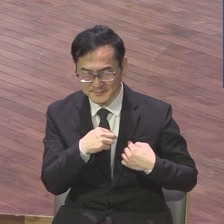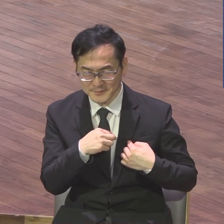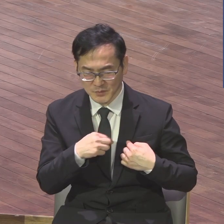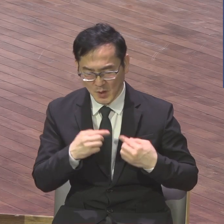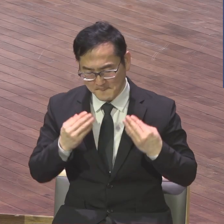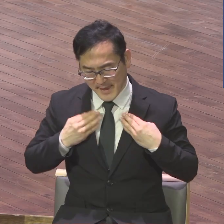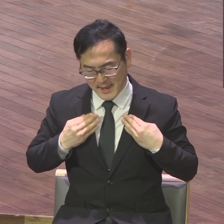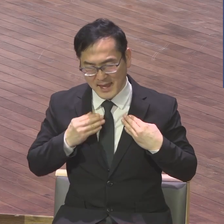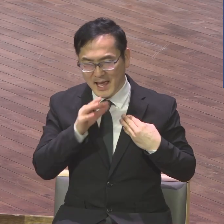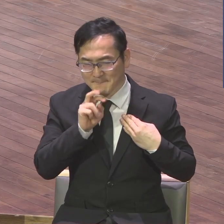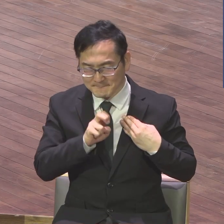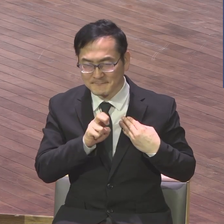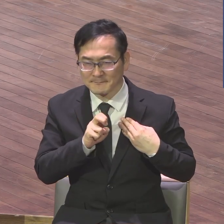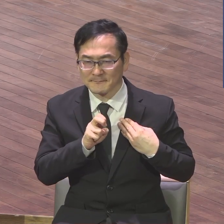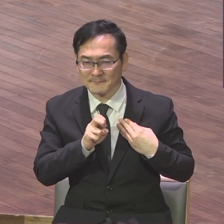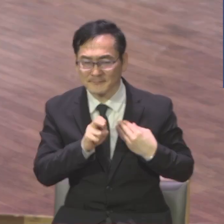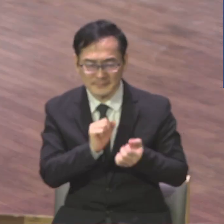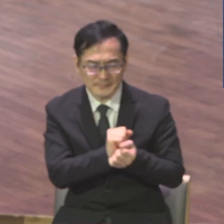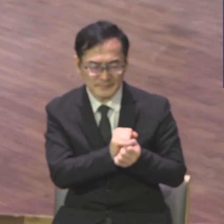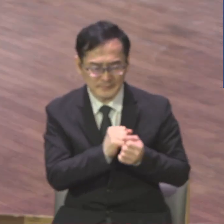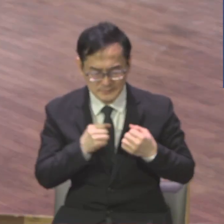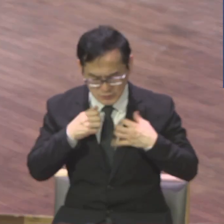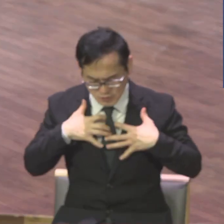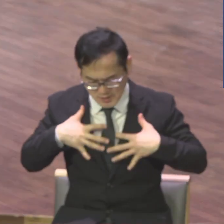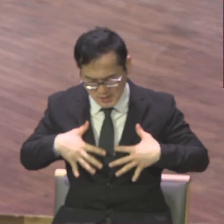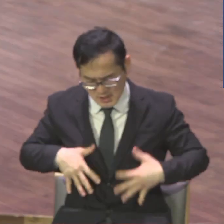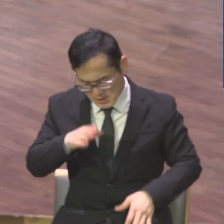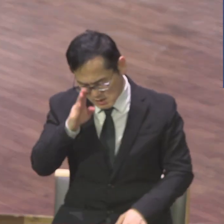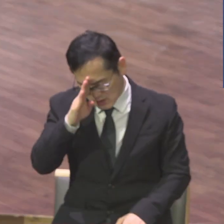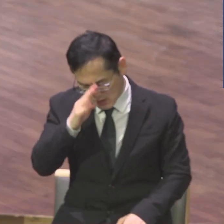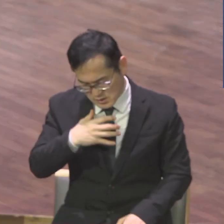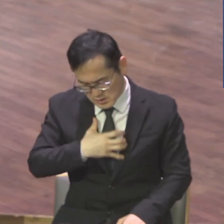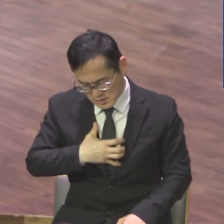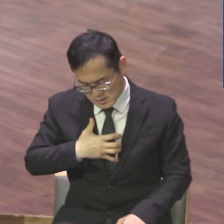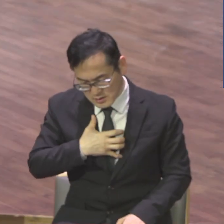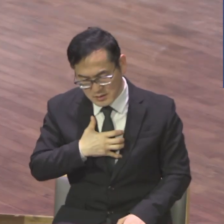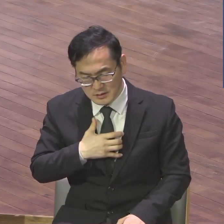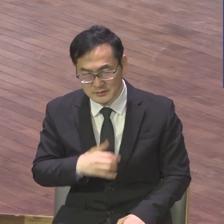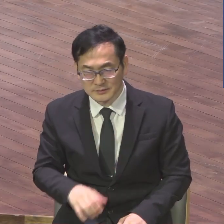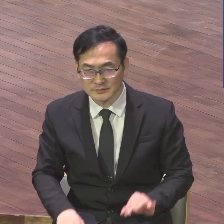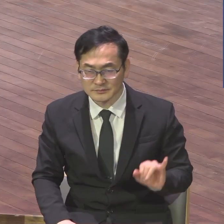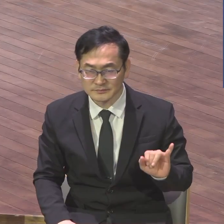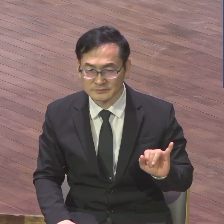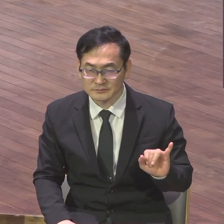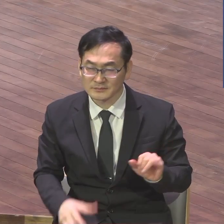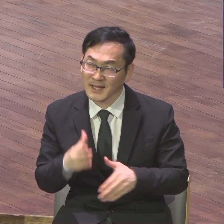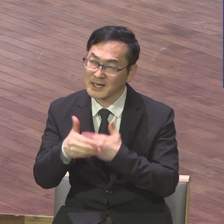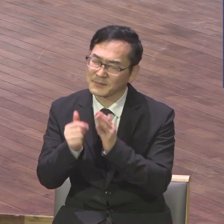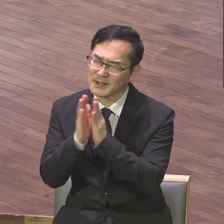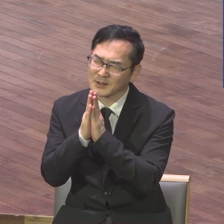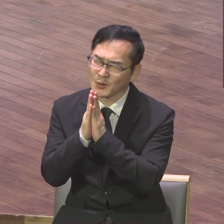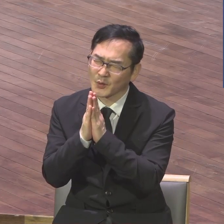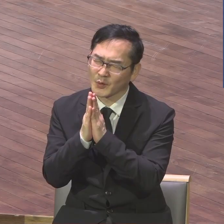가지고 그야말로 온 만신이 아픈 상태에서 하나님께 기도하다가